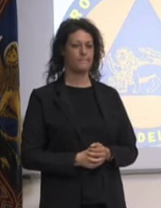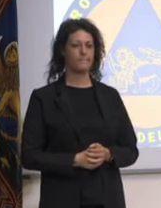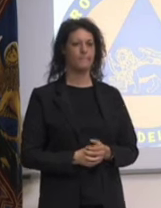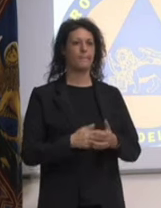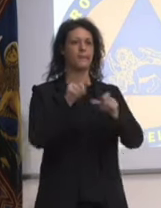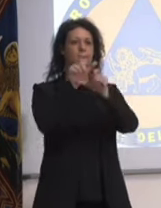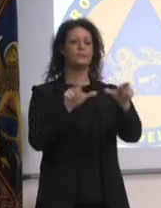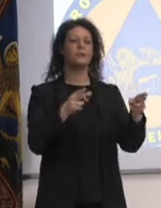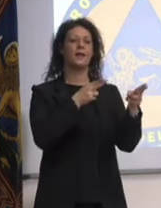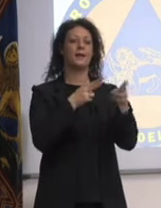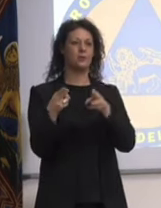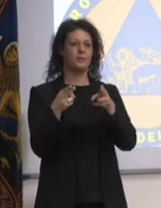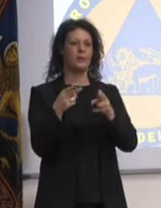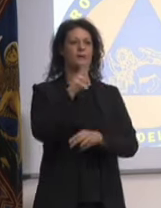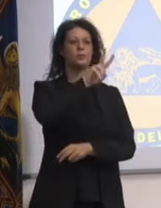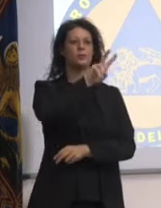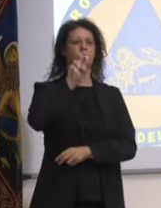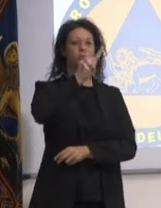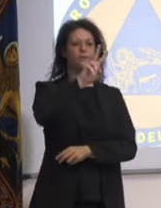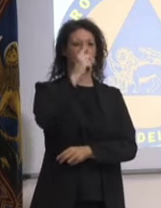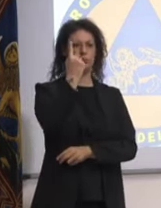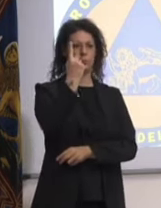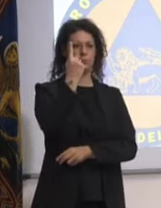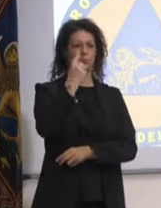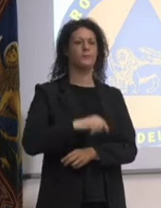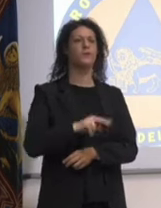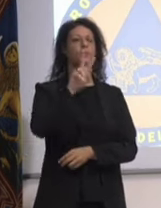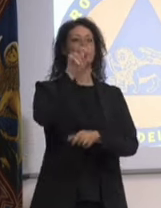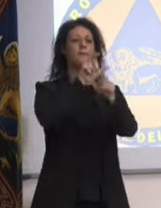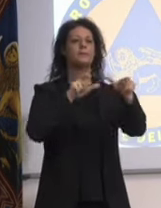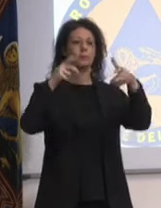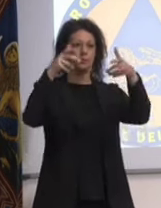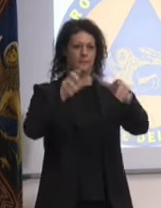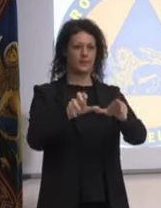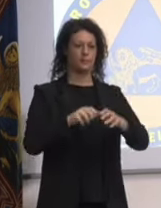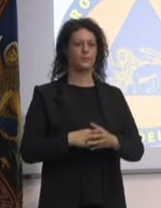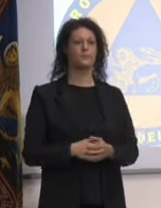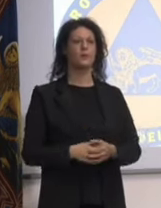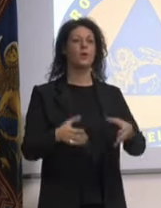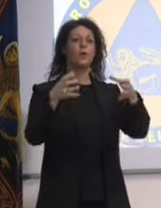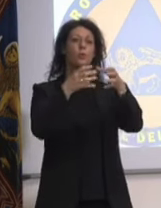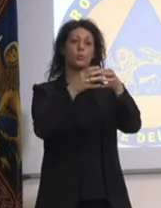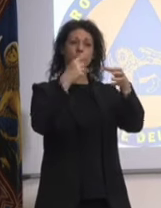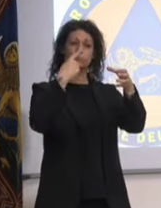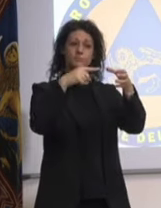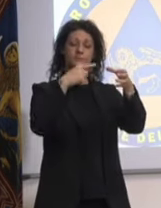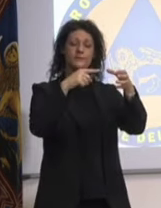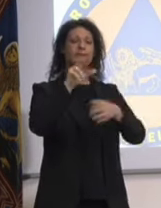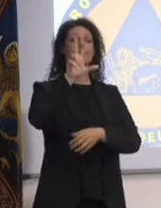I ricoverati sono 221, meno 2, dei quali Covid